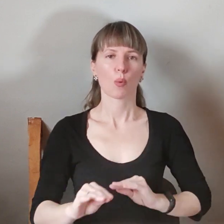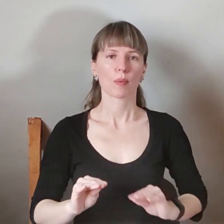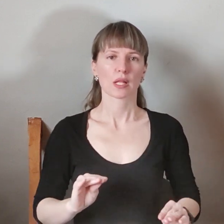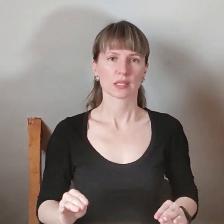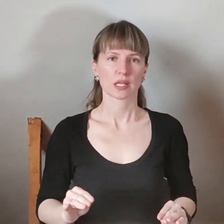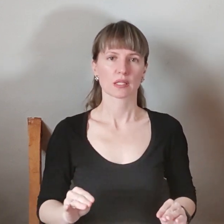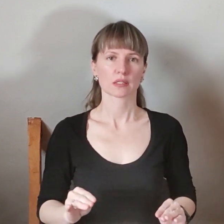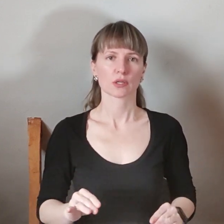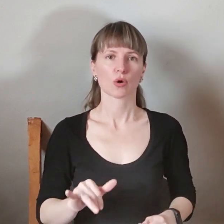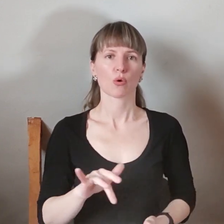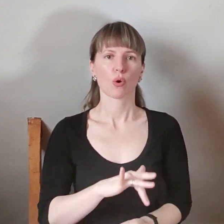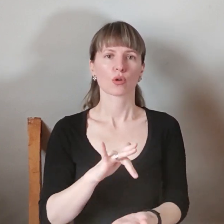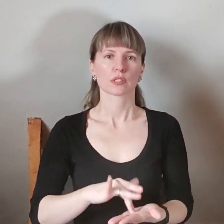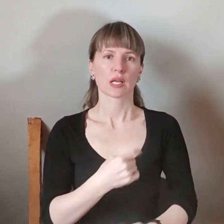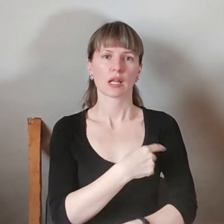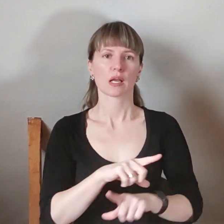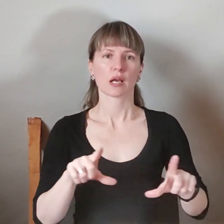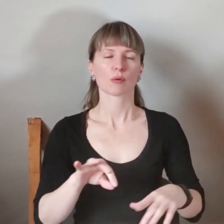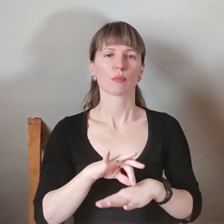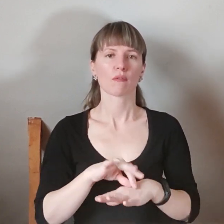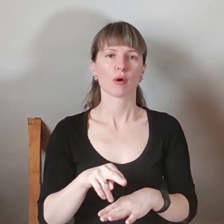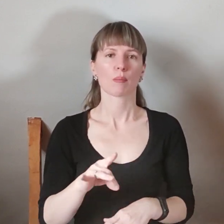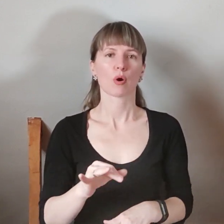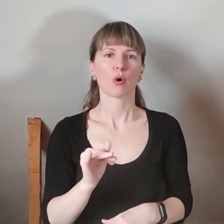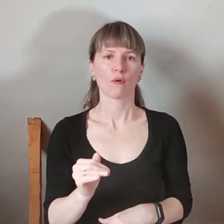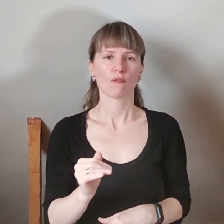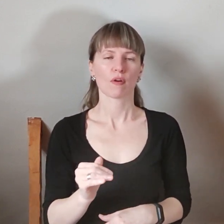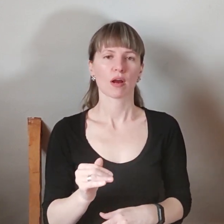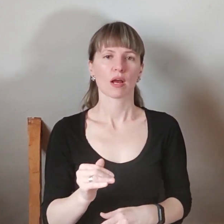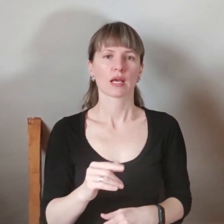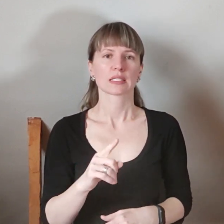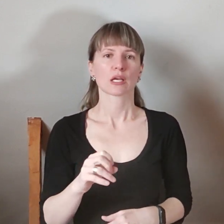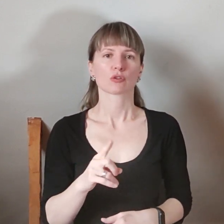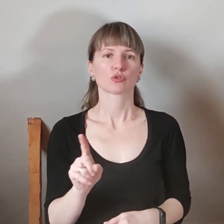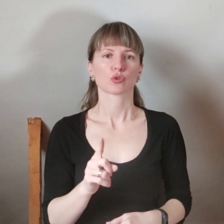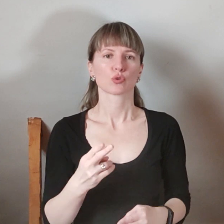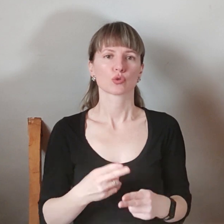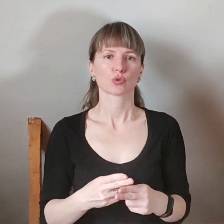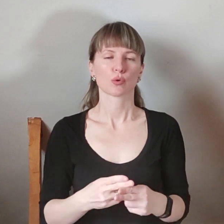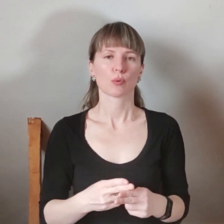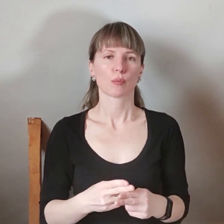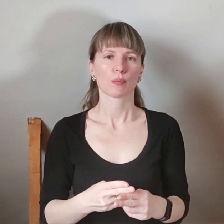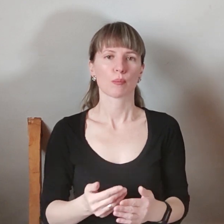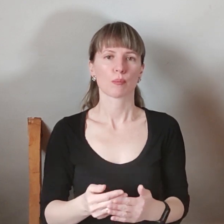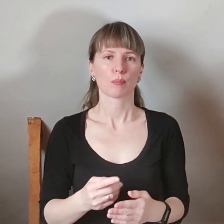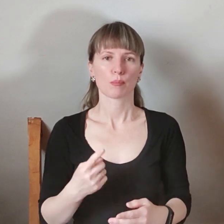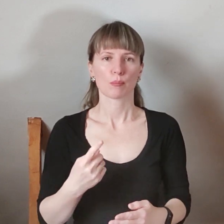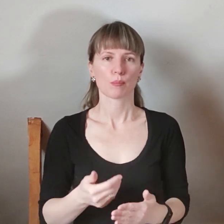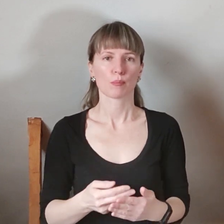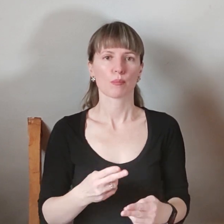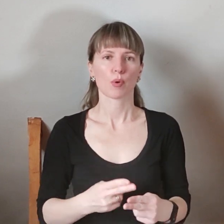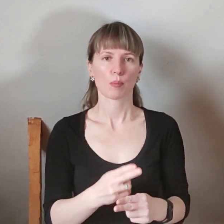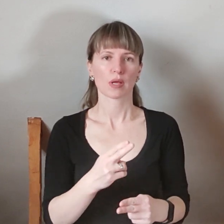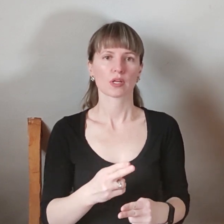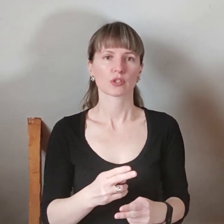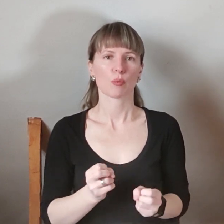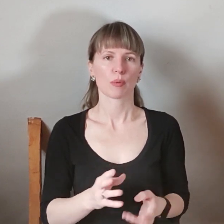У міських лікарнях проведені профилактичні заходи щодо подречення надзвичайних ситуацій. У наявності резервні